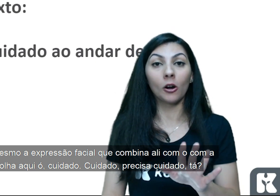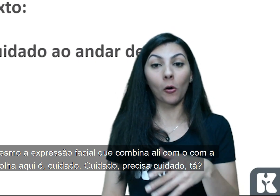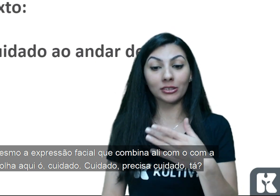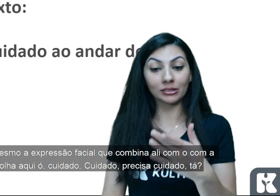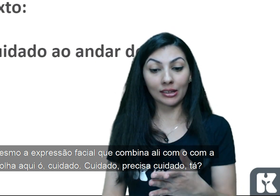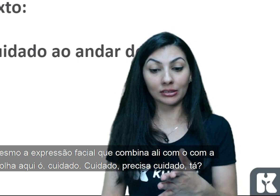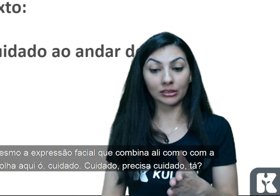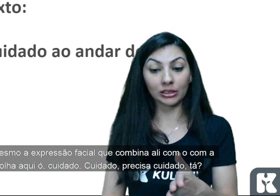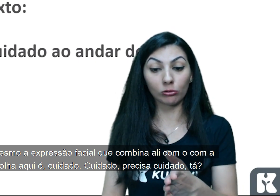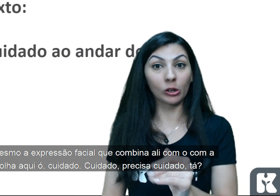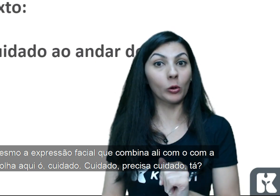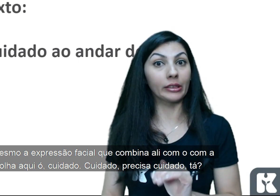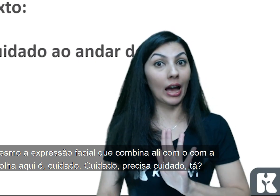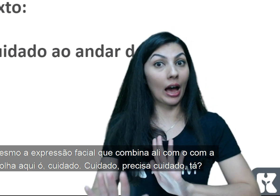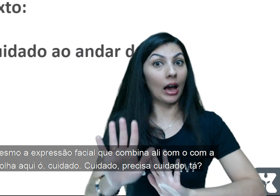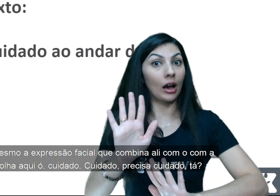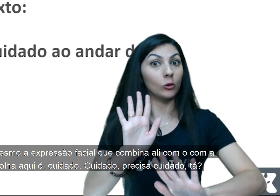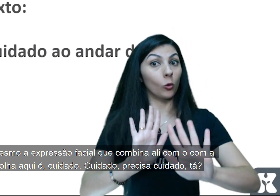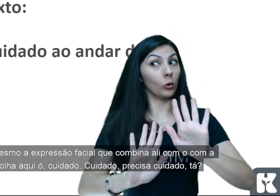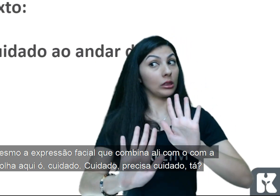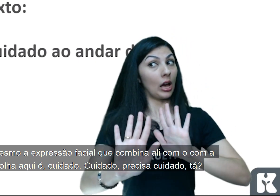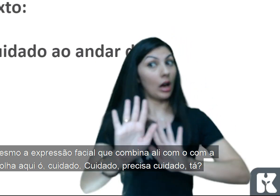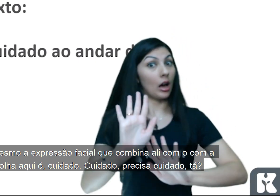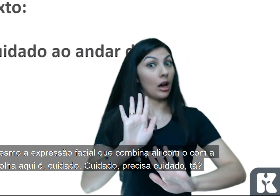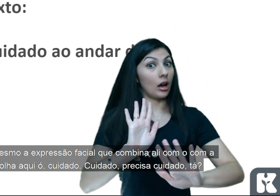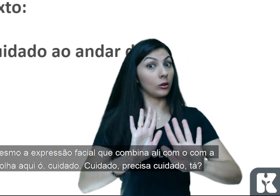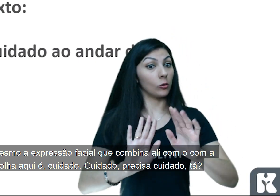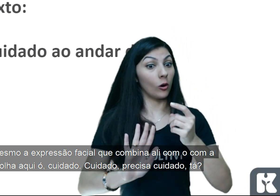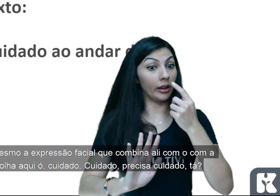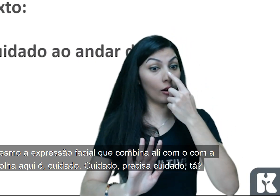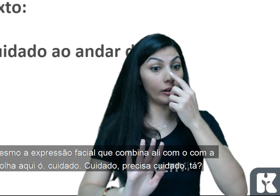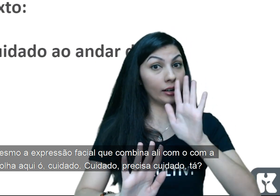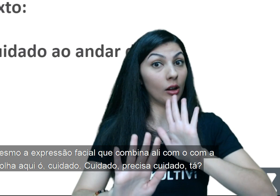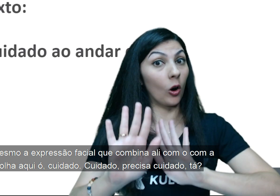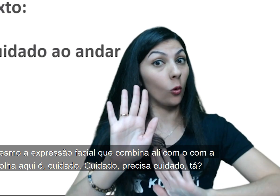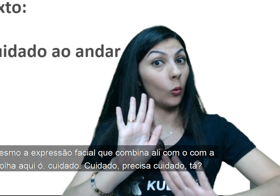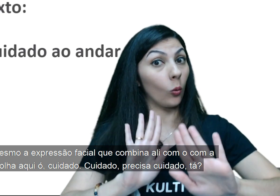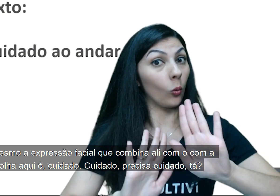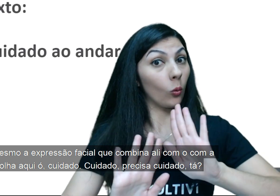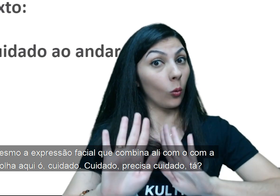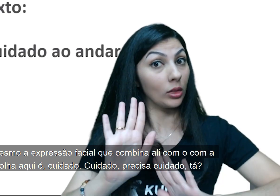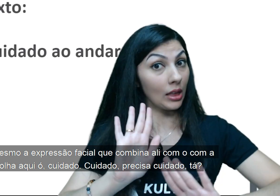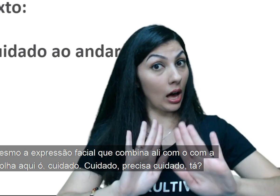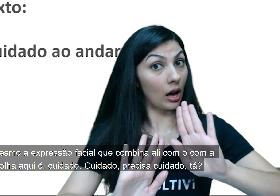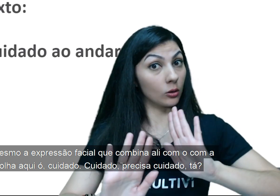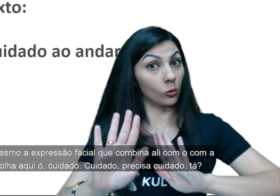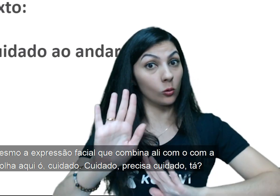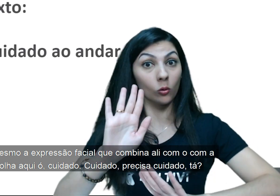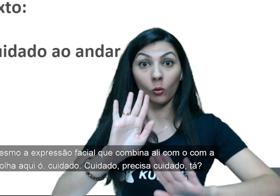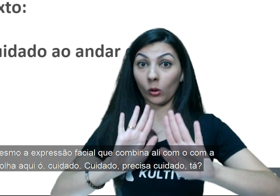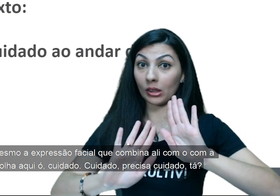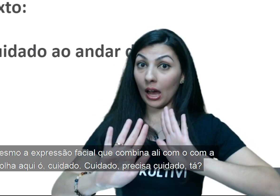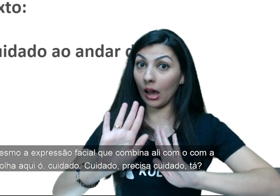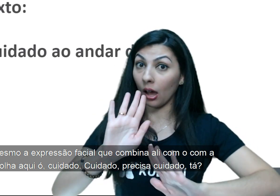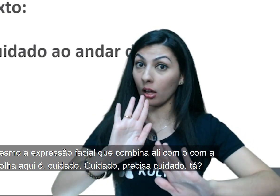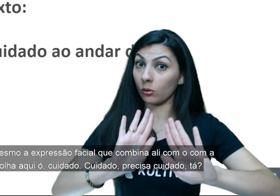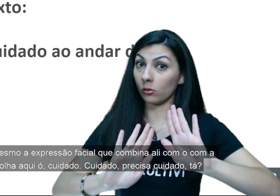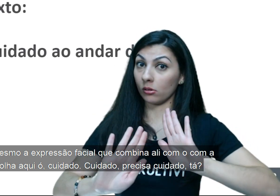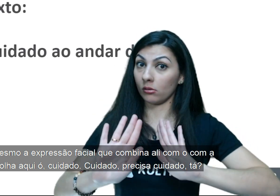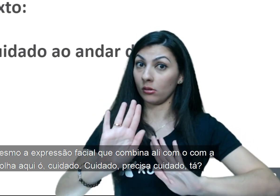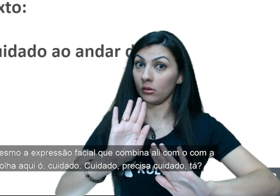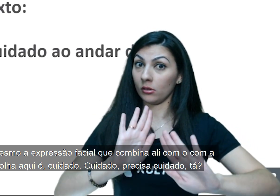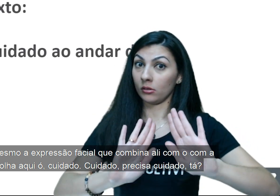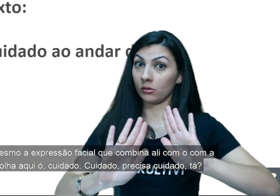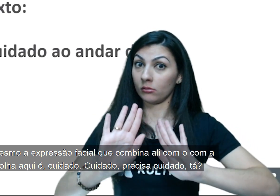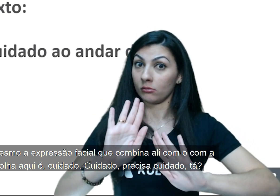a sinalização de cuidado. Cuidado. Olha. Olha aqui, ó. Cuidado. Cuidado.